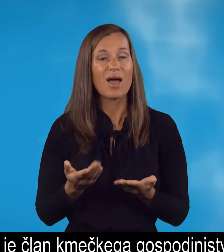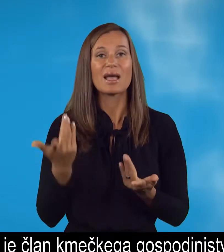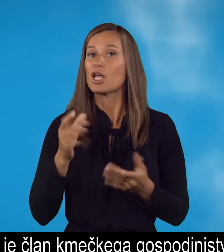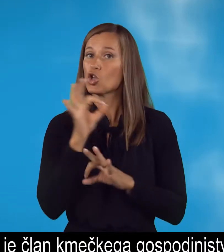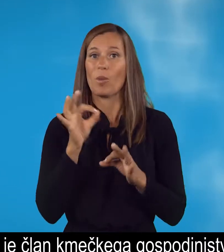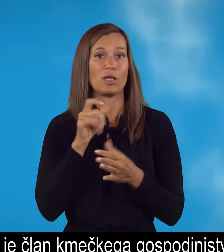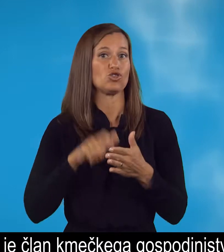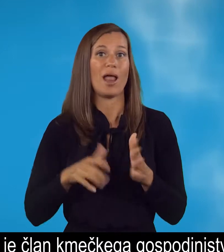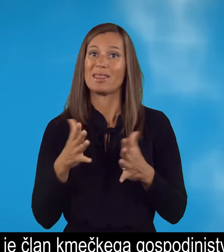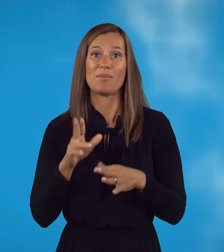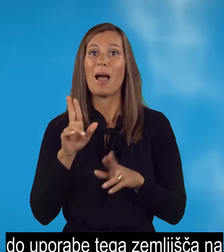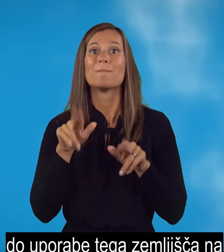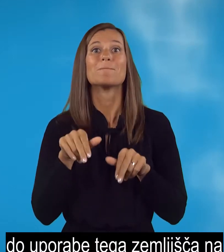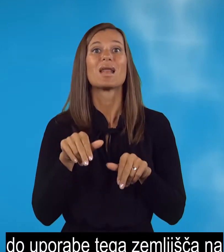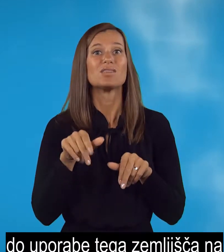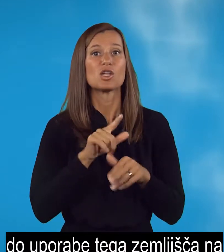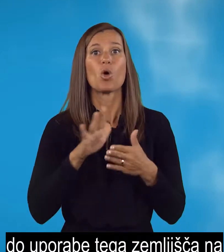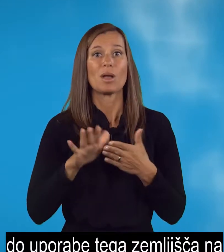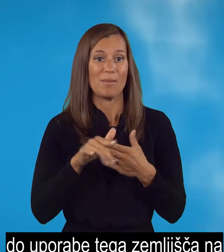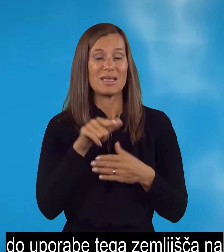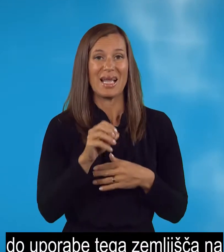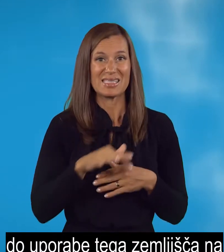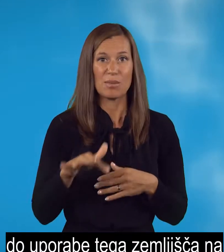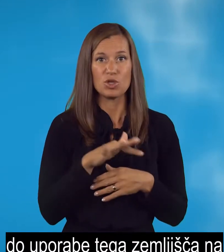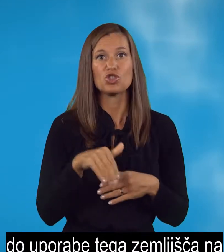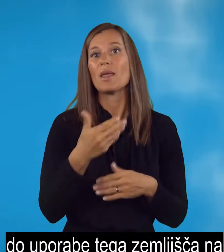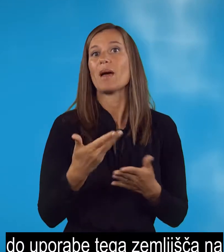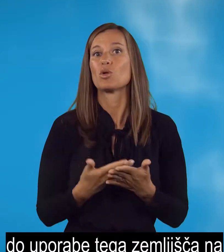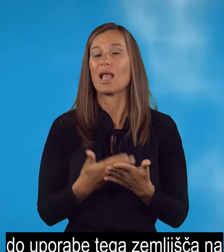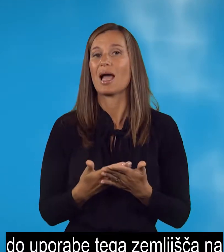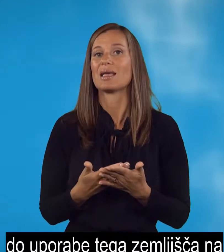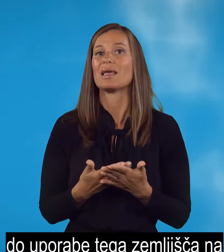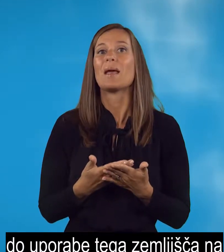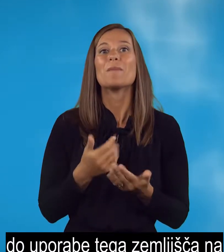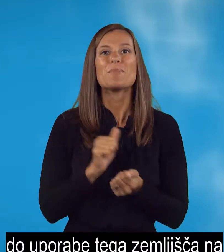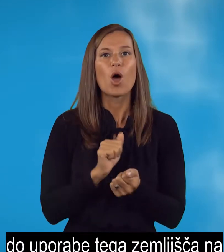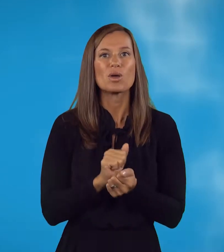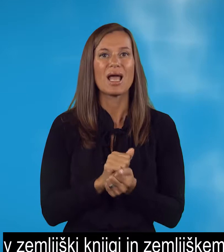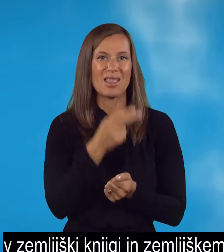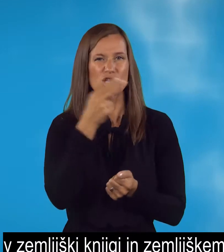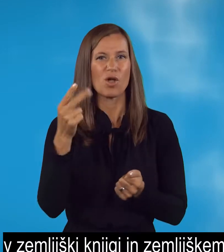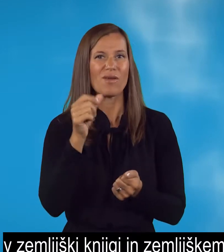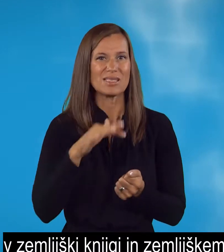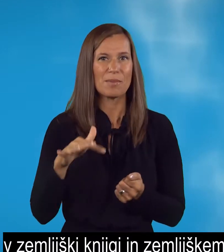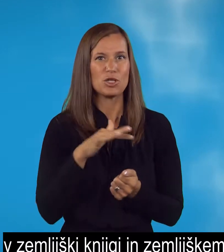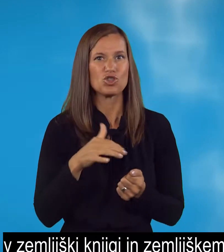noben član nima pravice do uporabe tega zemljišča na podlagi pravnega naslova v zemljiški knjigi in